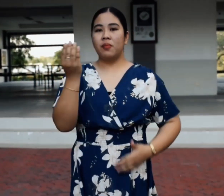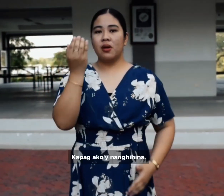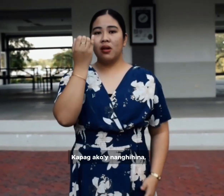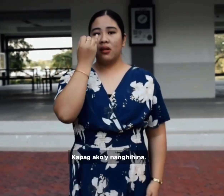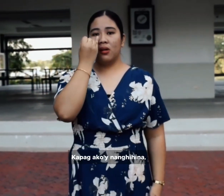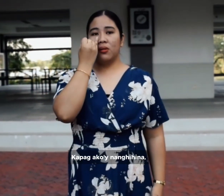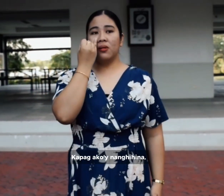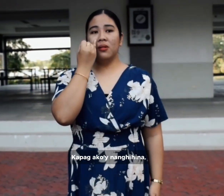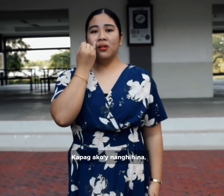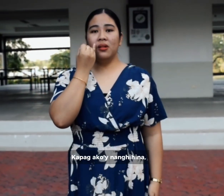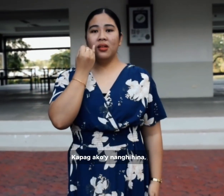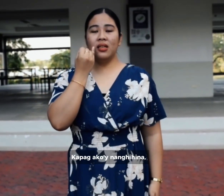Kapag ako'y